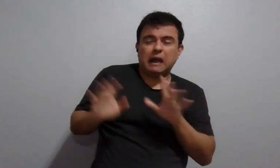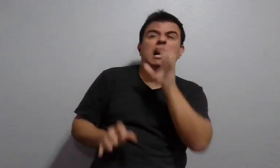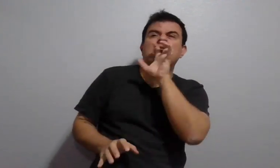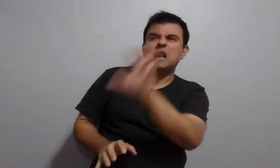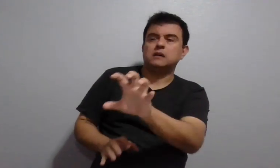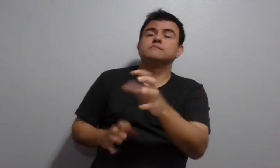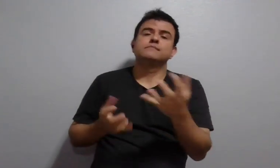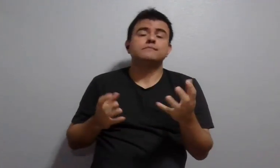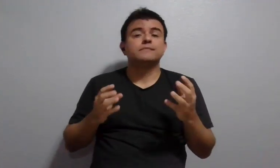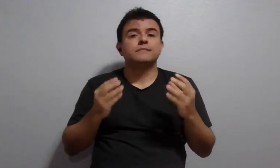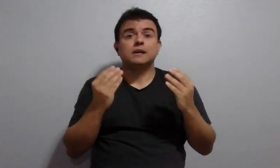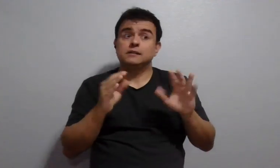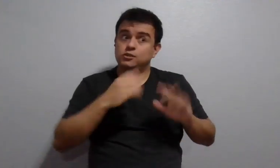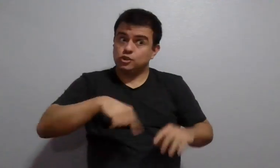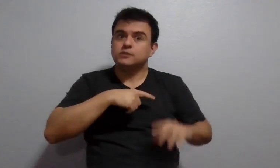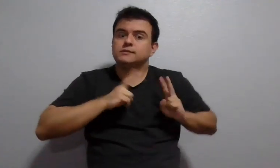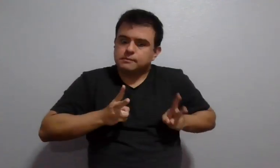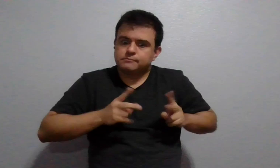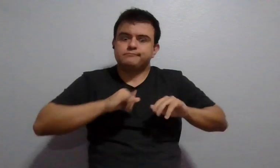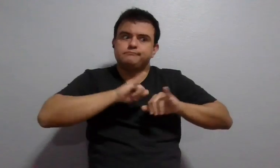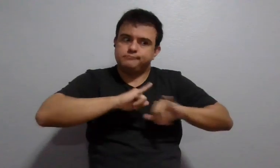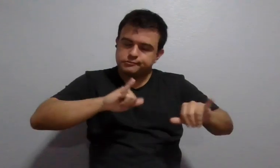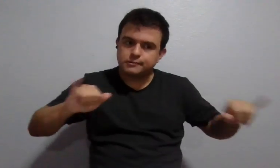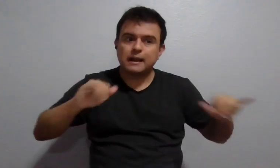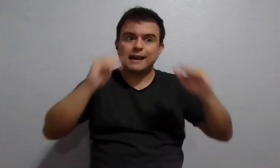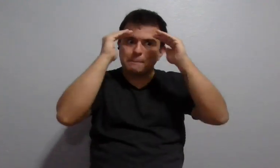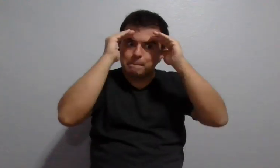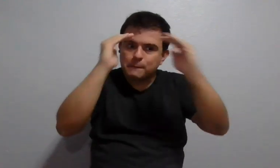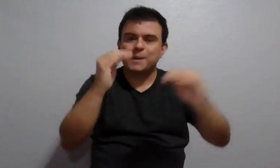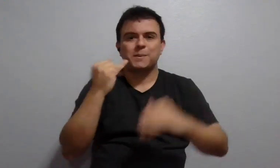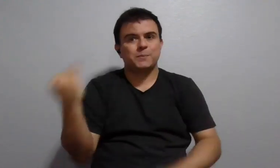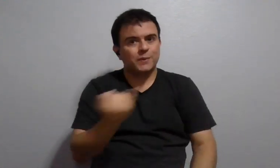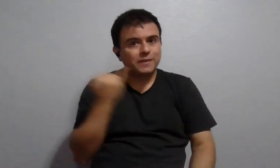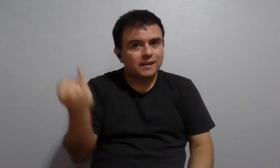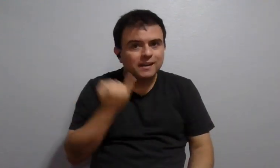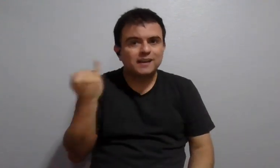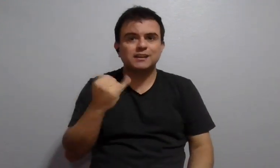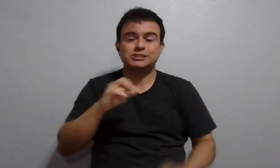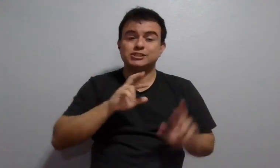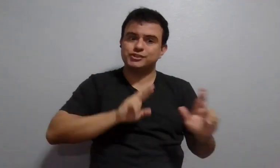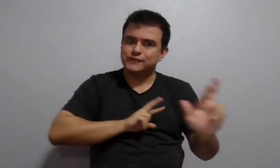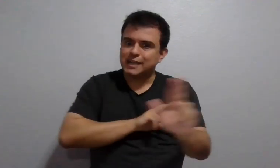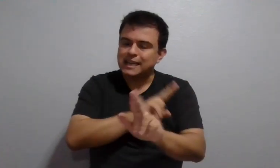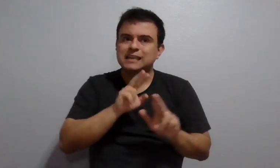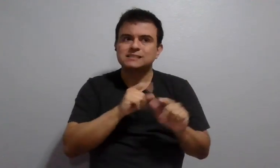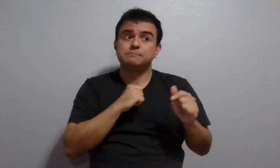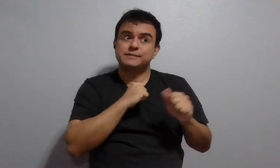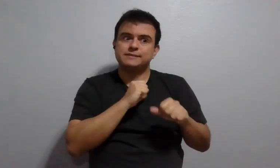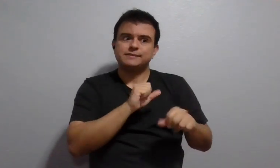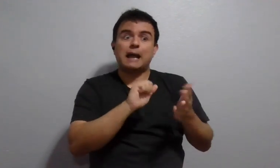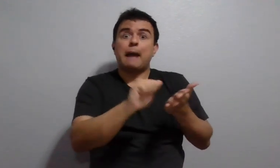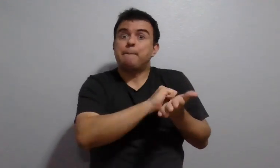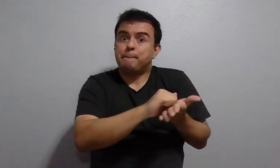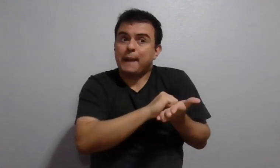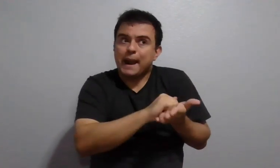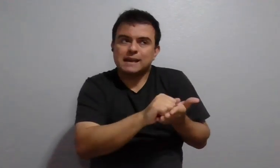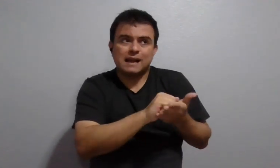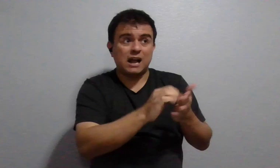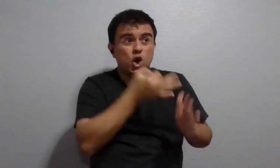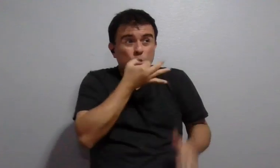de que o respeito é importante, aí tem que excluir a mensagem, com quem postou. Então,